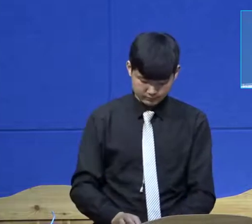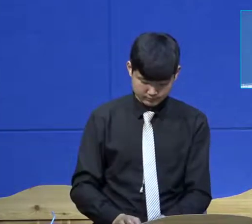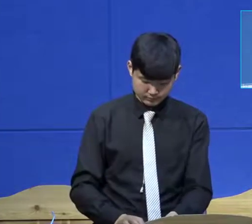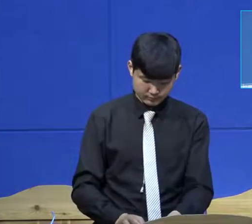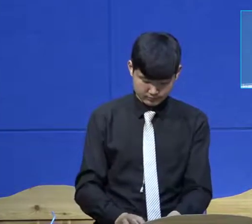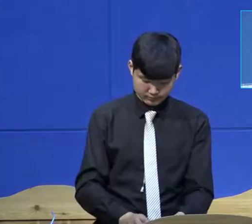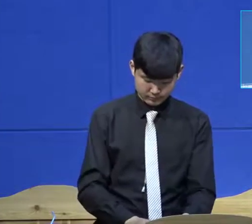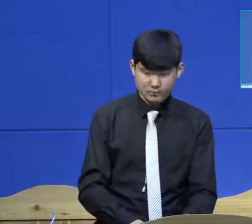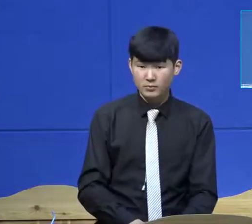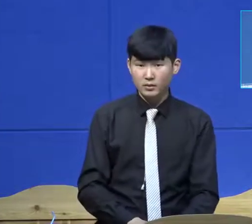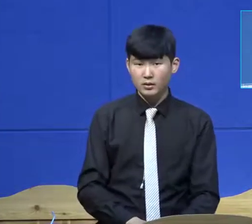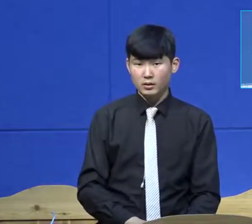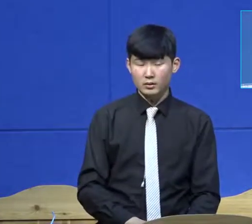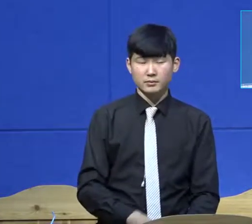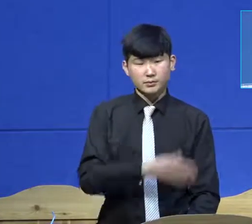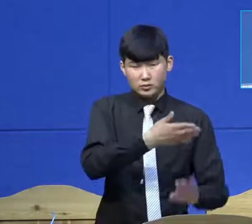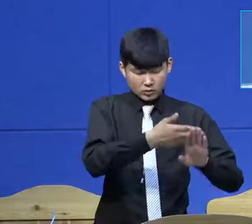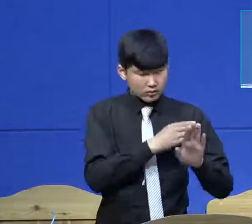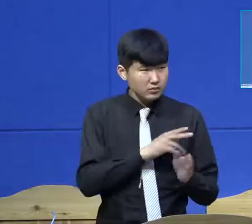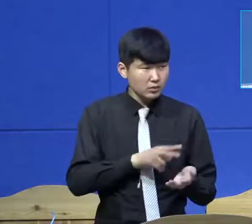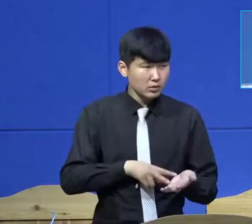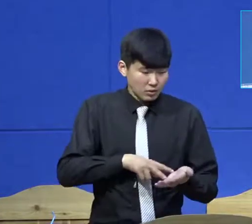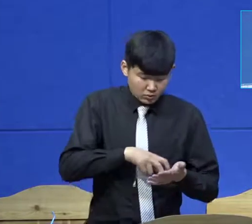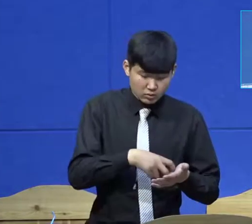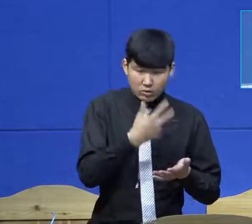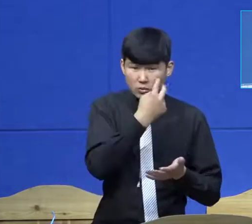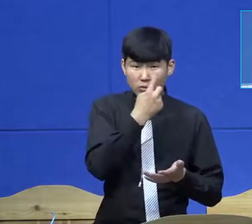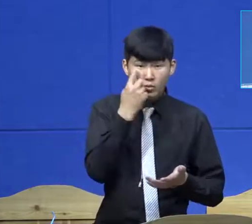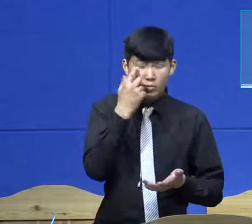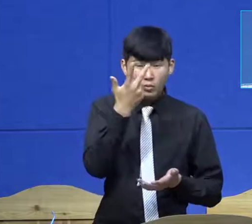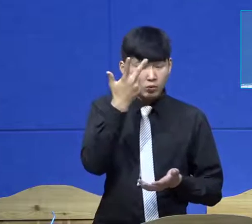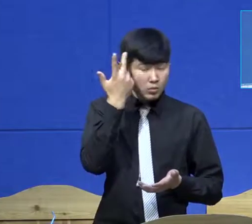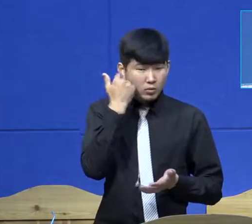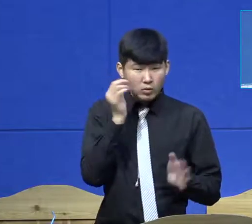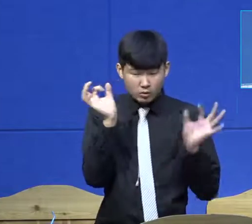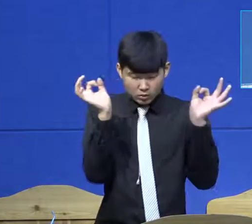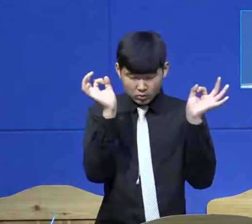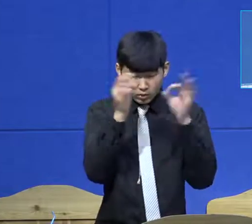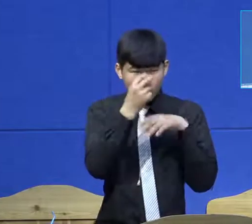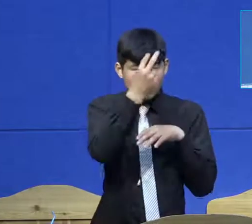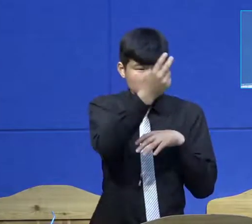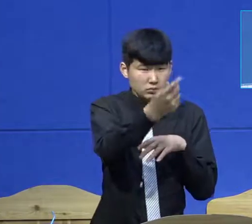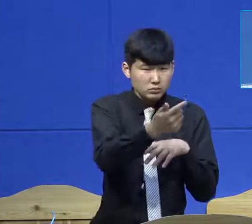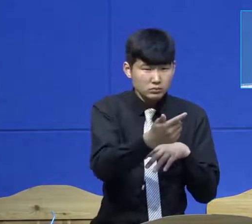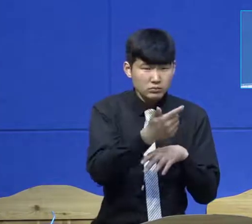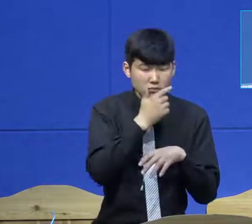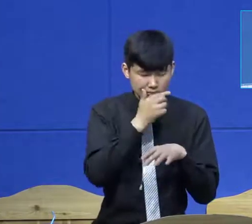Тэрний өмнө сөхөрж ундаг 3 хоногийн төршнүүд нь сохроод юм харж чаддаггүй.